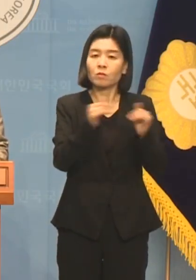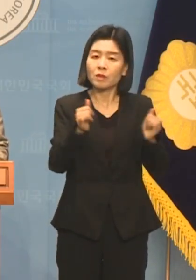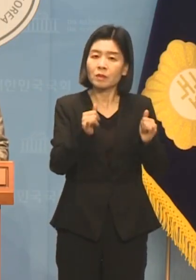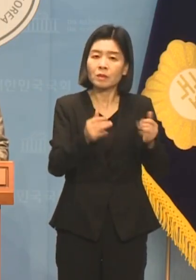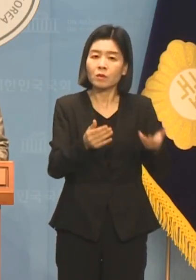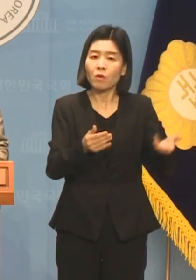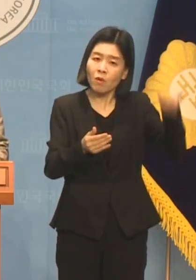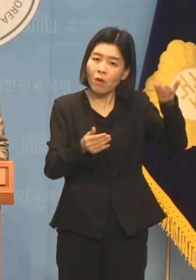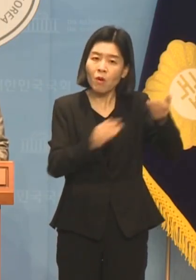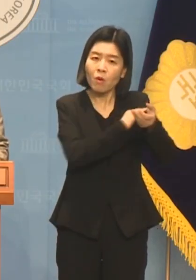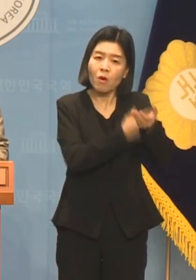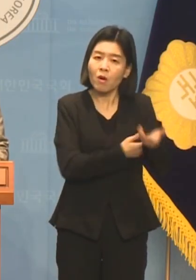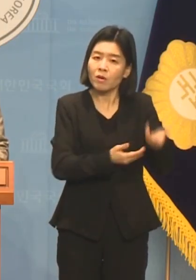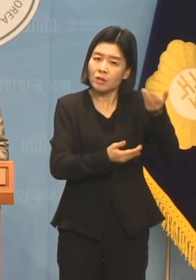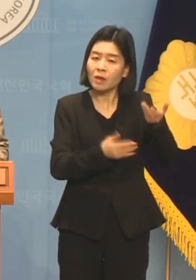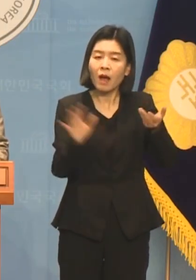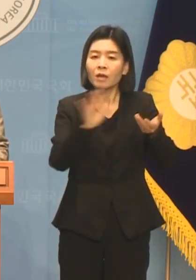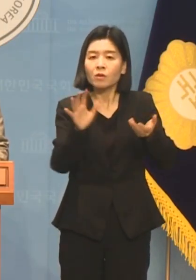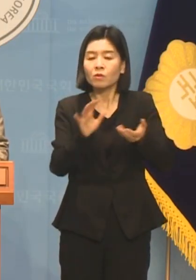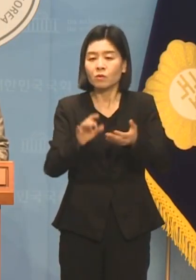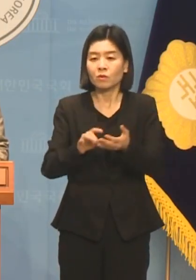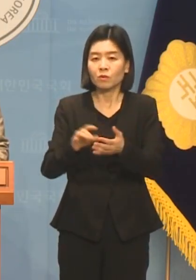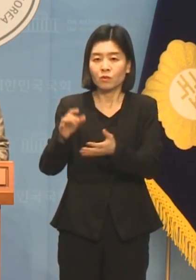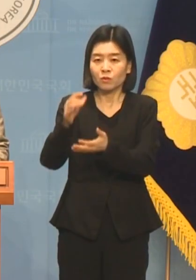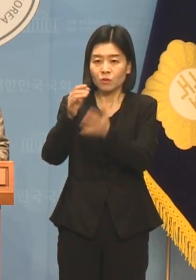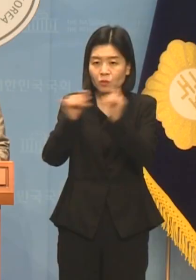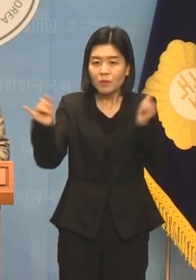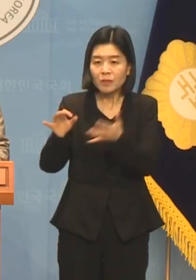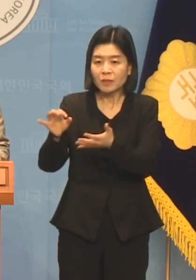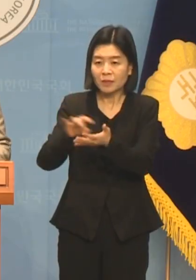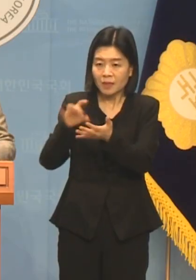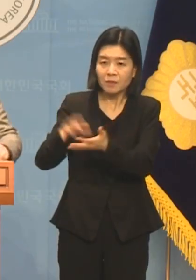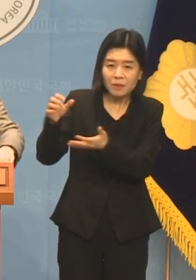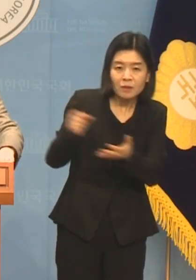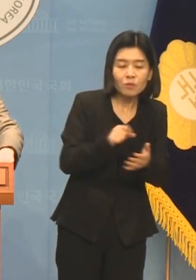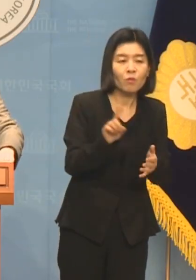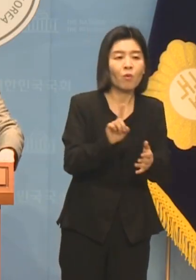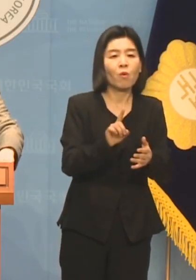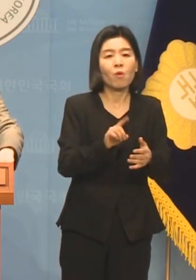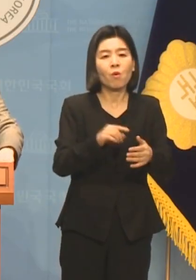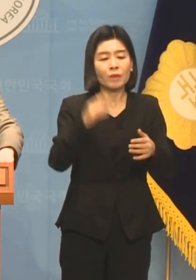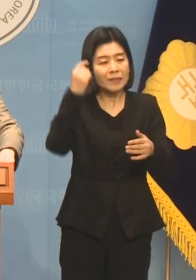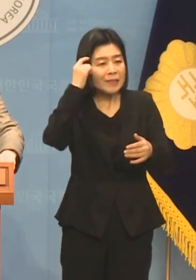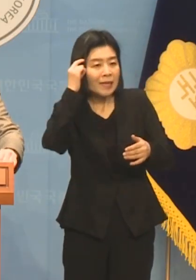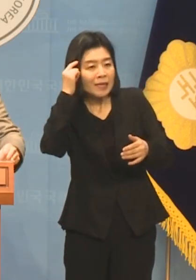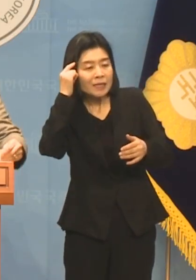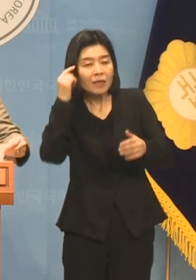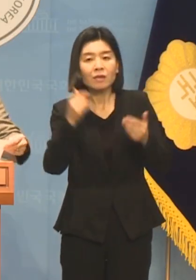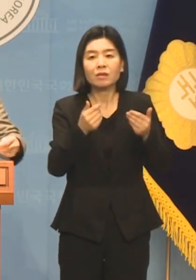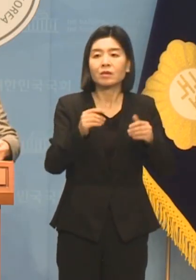혈세로 좌파 반국가 세력들의 사상교육을 하고 있는 것으로 드러났습니다.